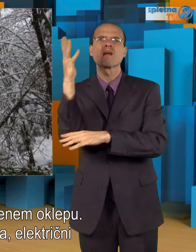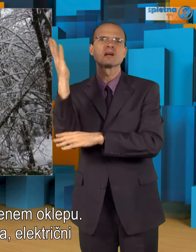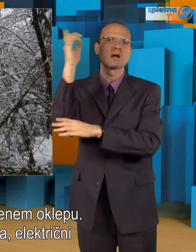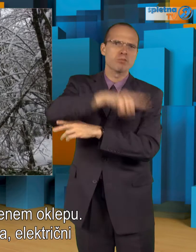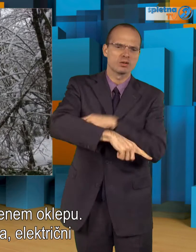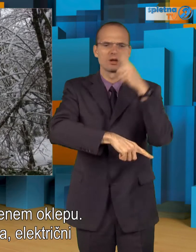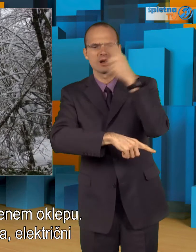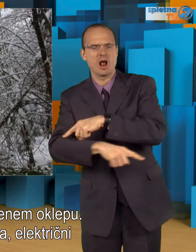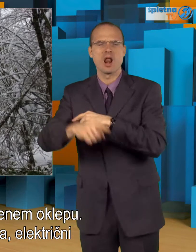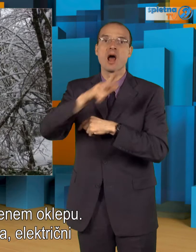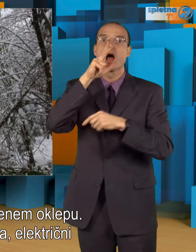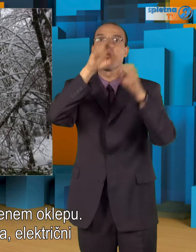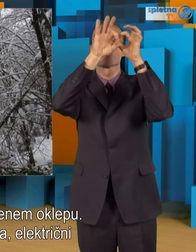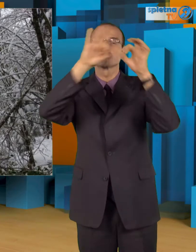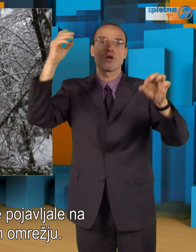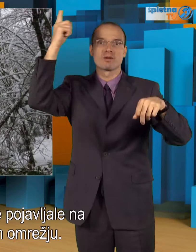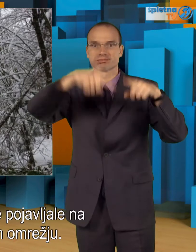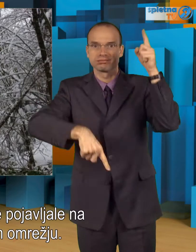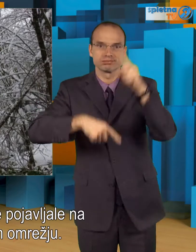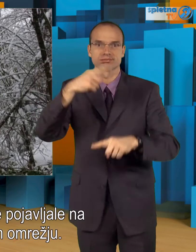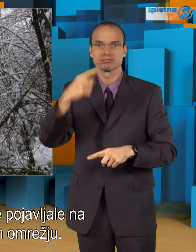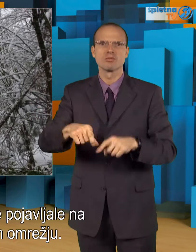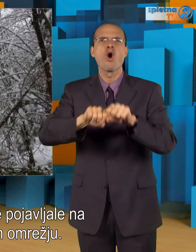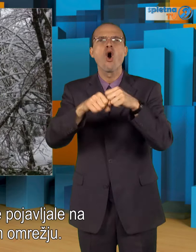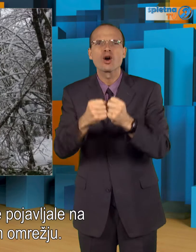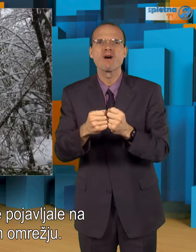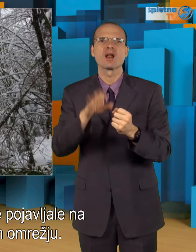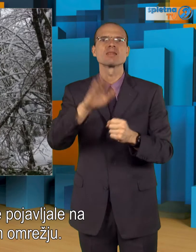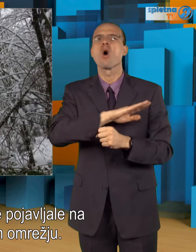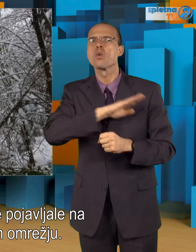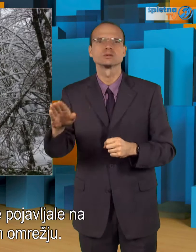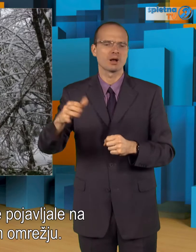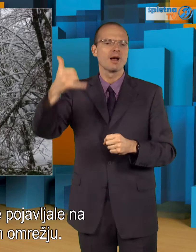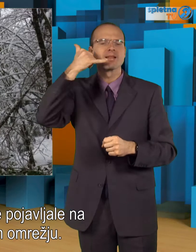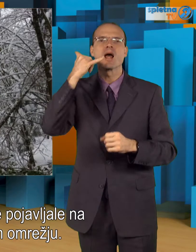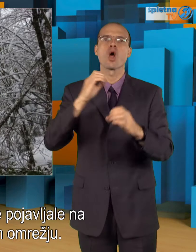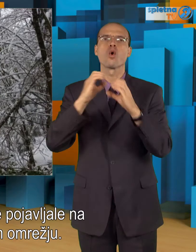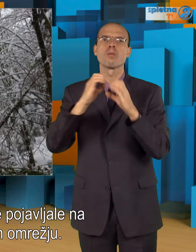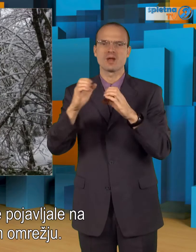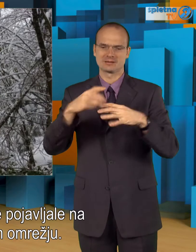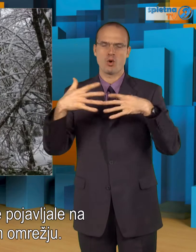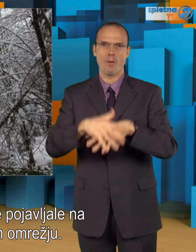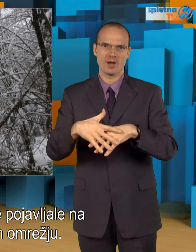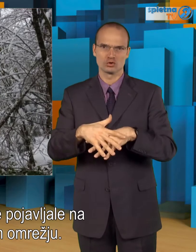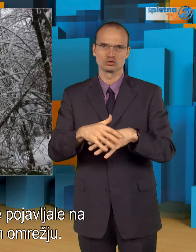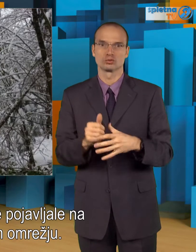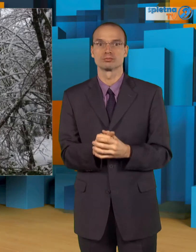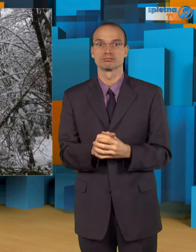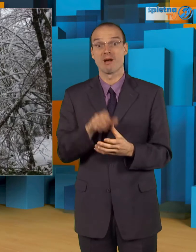Podirala so se drevesa, električni daljnovodi, okvare so se pojavljale na telekomunikacijskem omrežju. Na